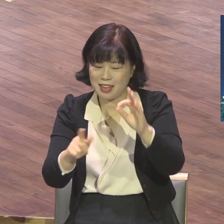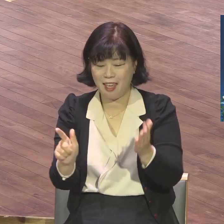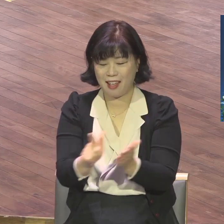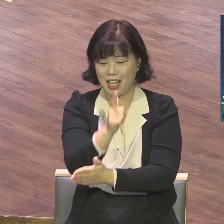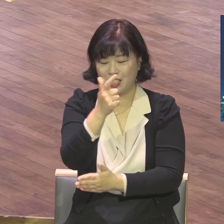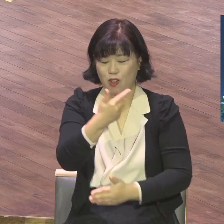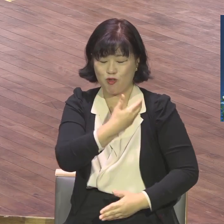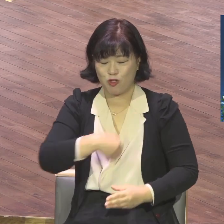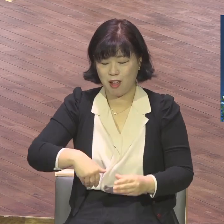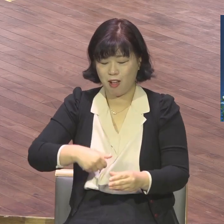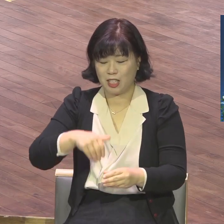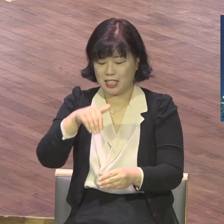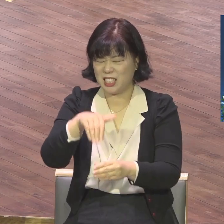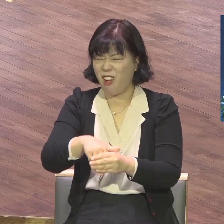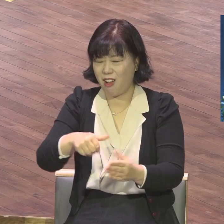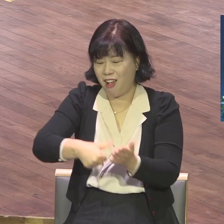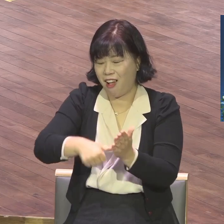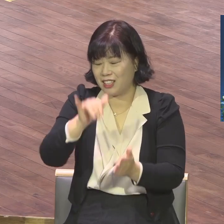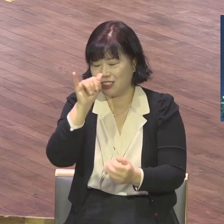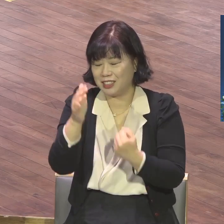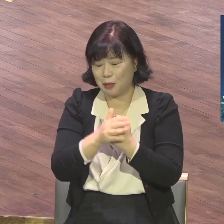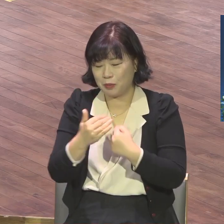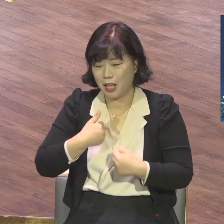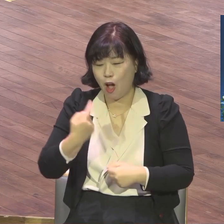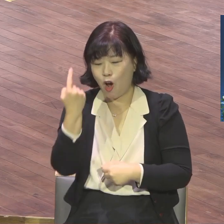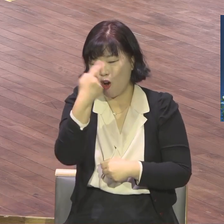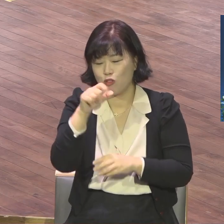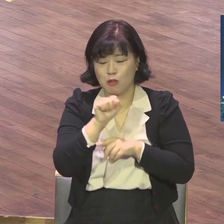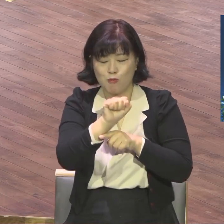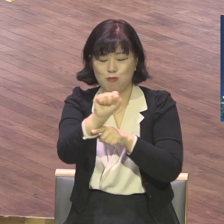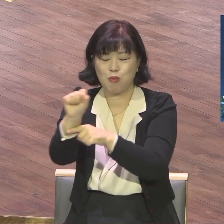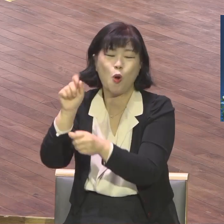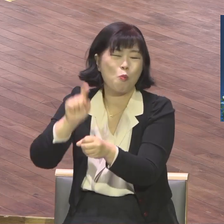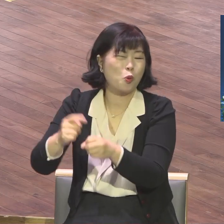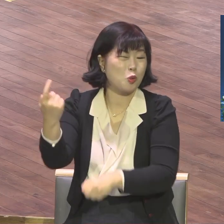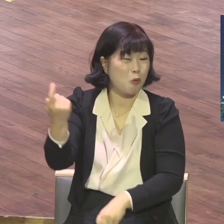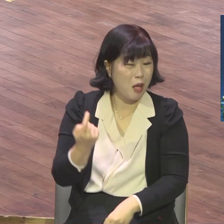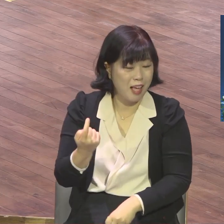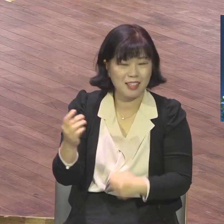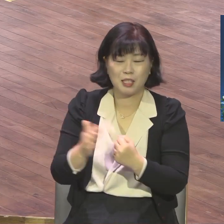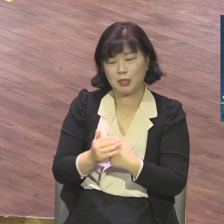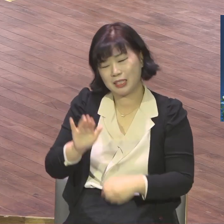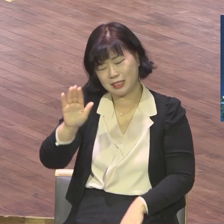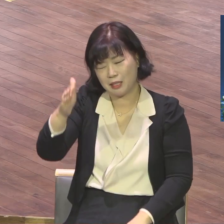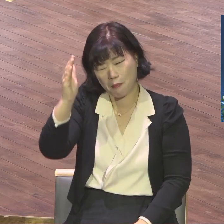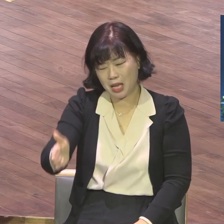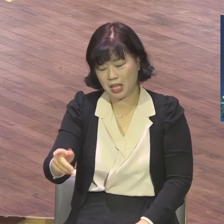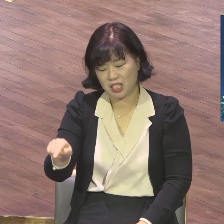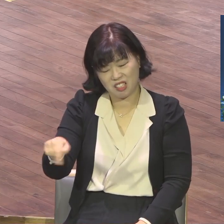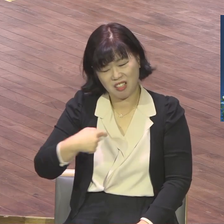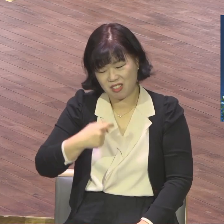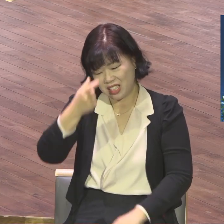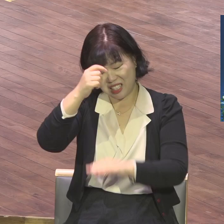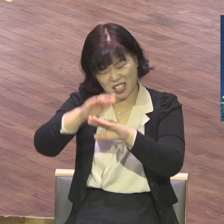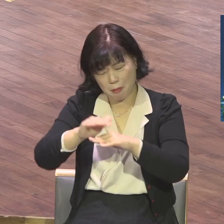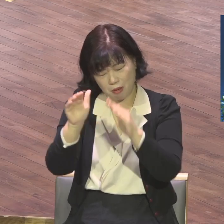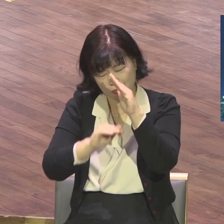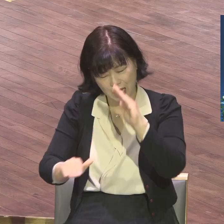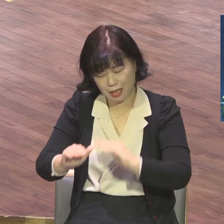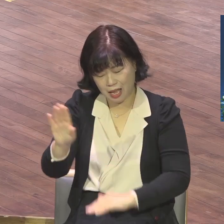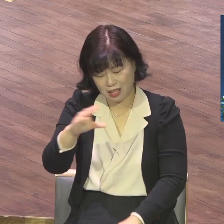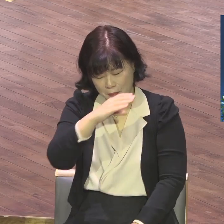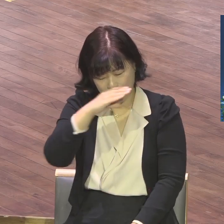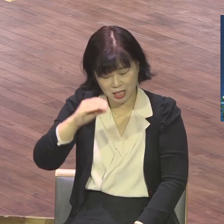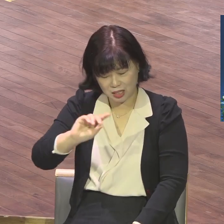영접시켰어요. 저 정치인들이 정치하면서 얼마나 유라굴로 강풍이 오겠어요. 우리는 정치인을 왜